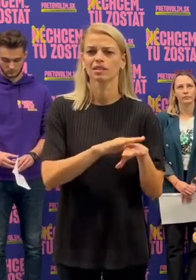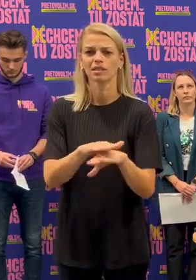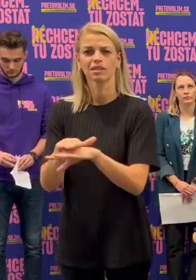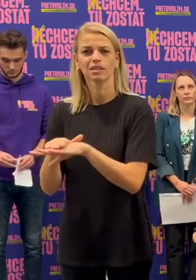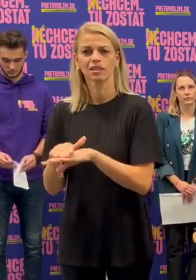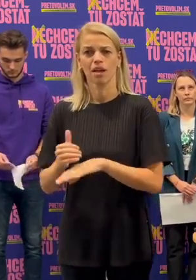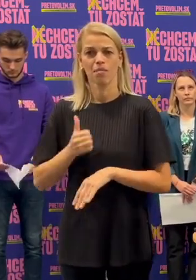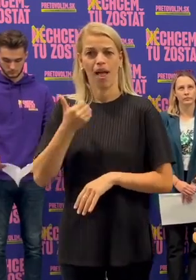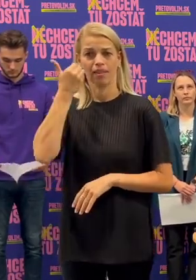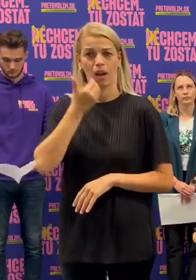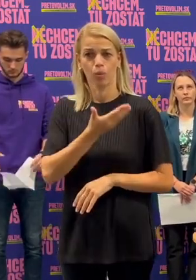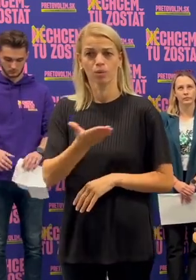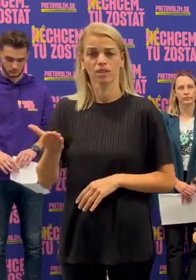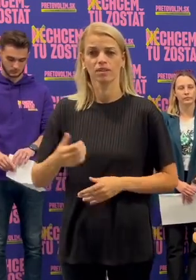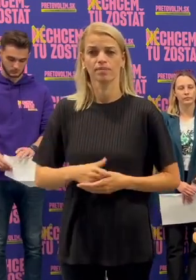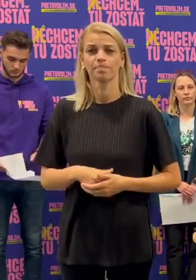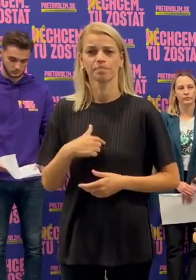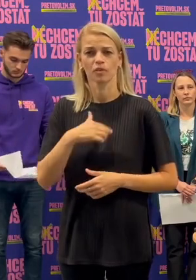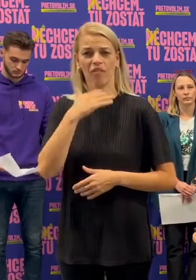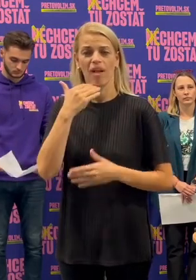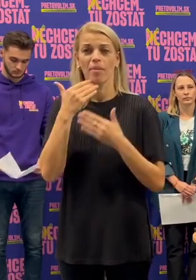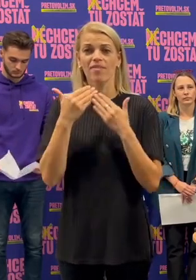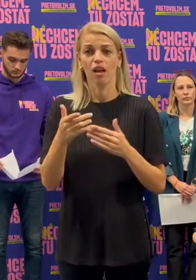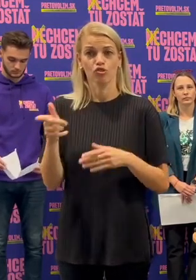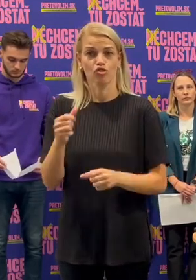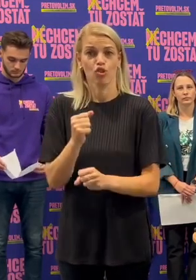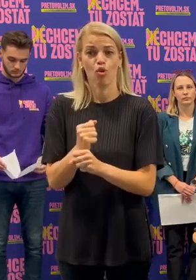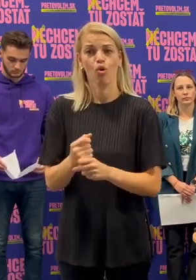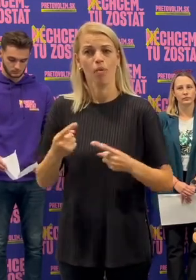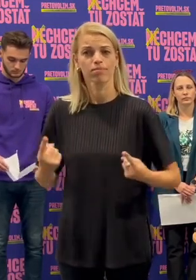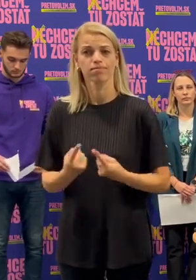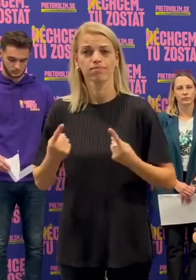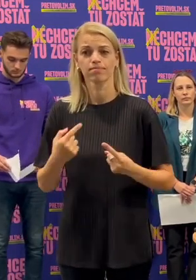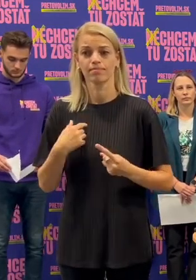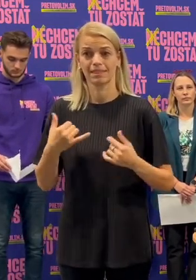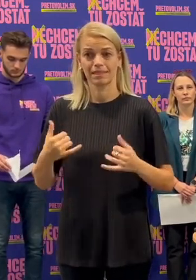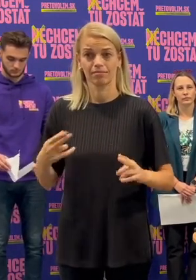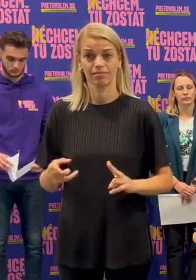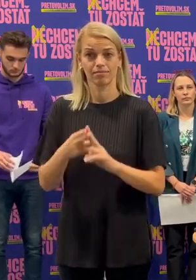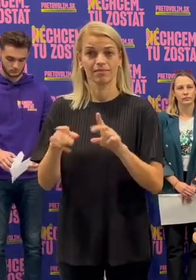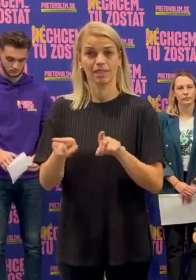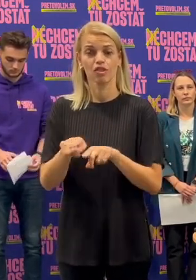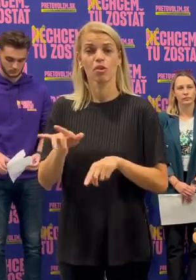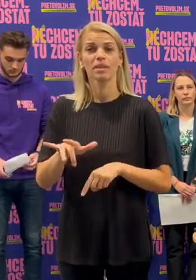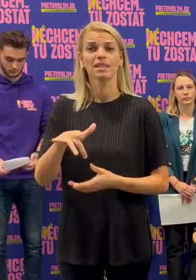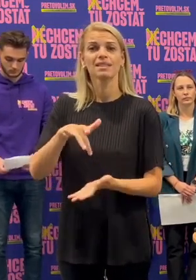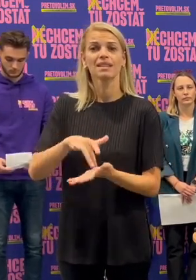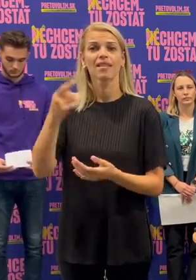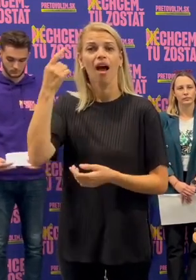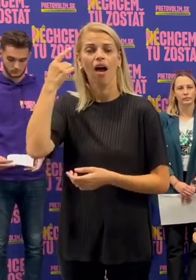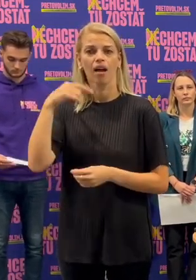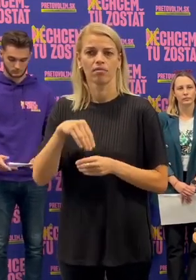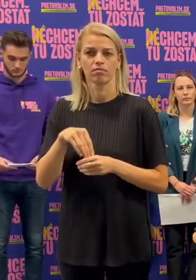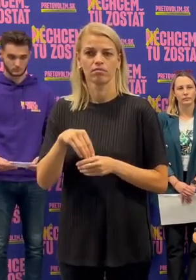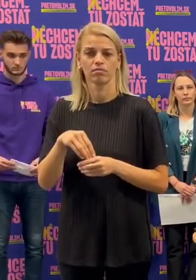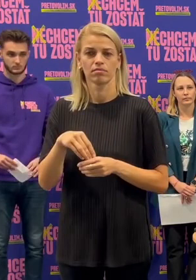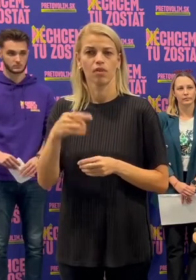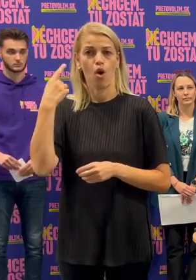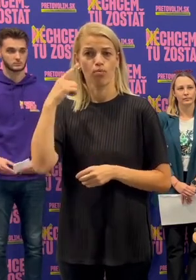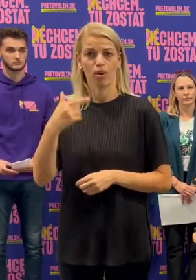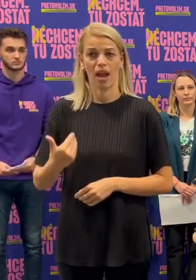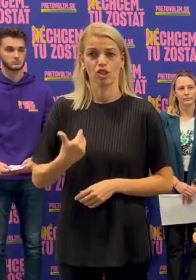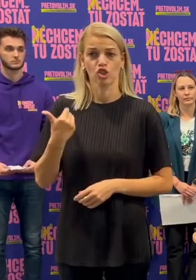angažovanosť mladých ľudí. Som veľmi vďačný, že to robia a som veľmi vďačný, že sme sa mohli stretnúť dnes v priestoroch strednej